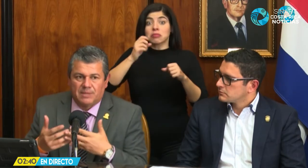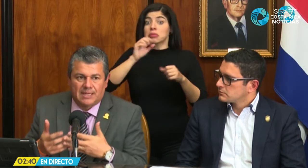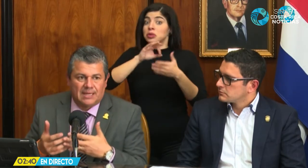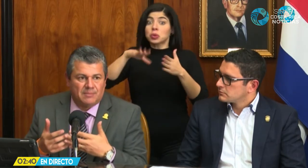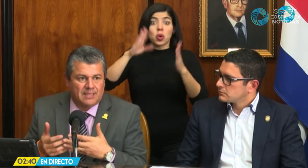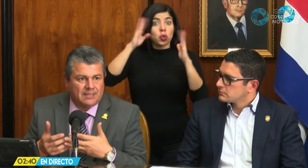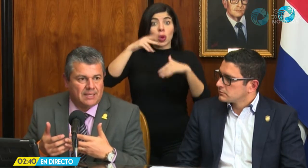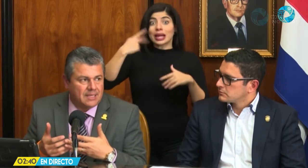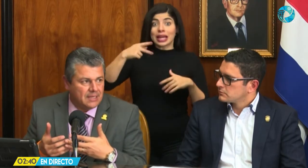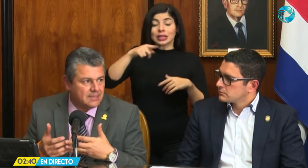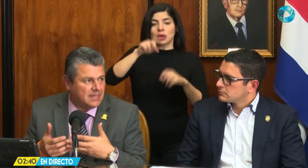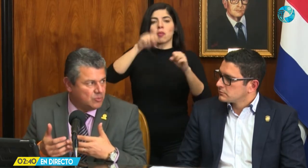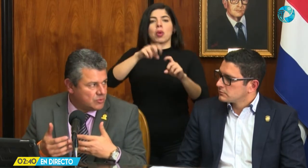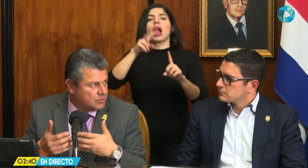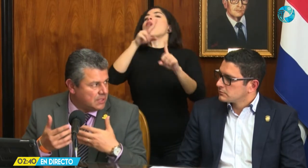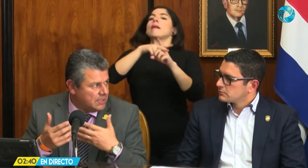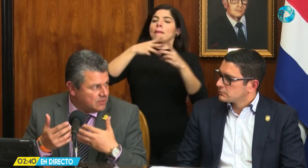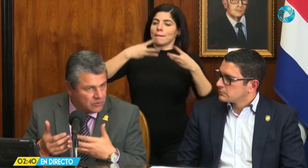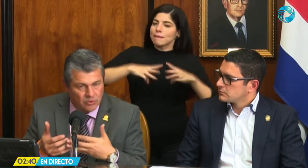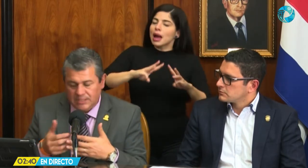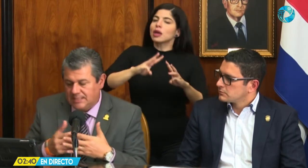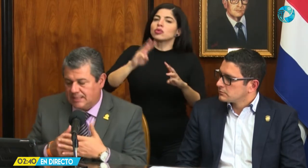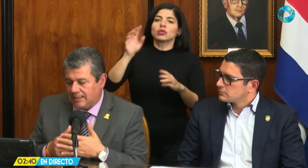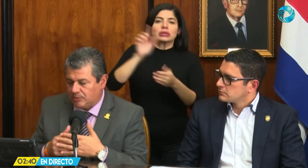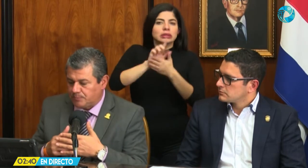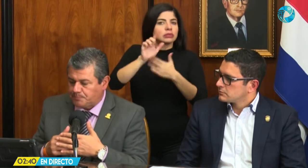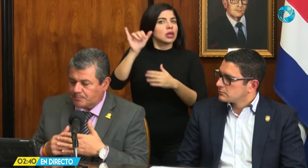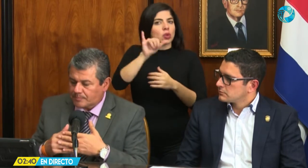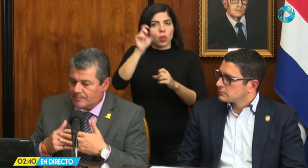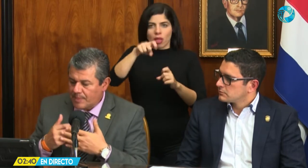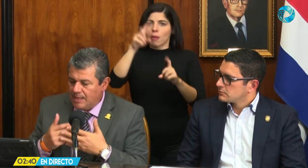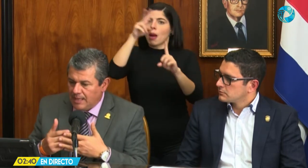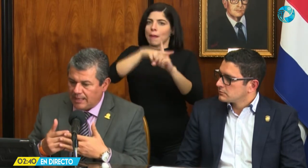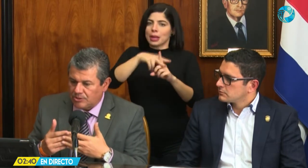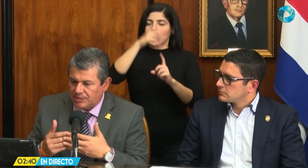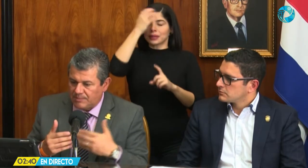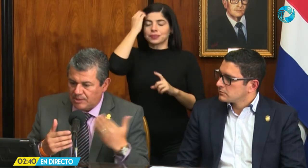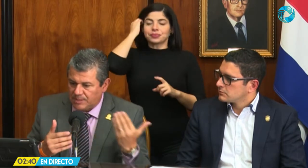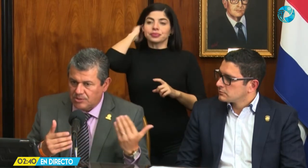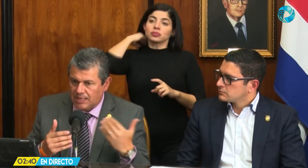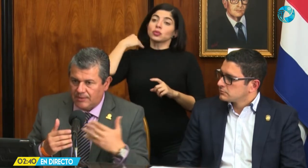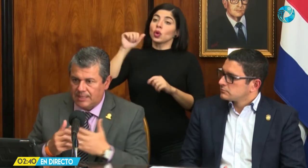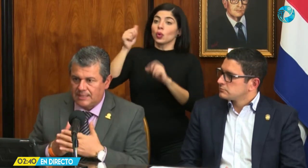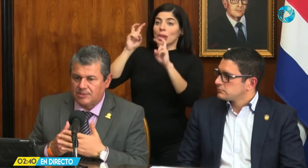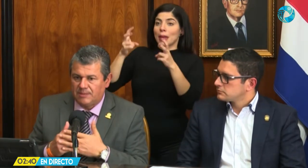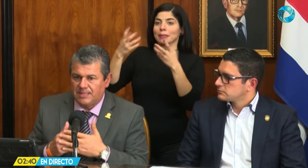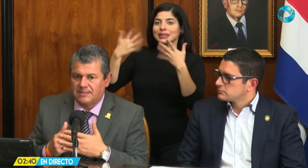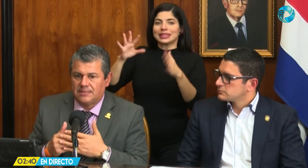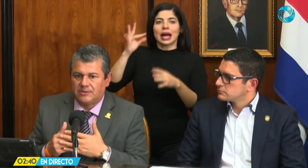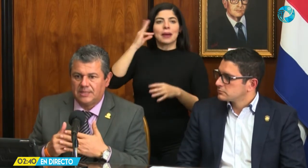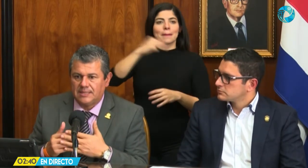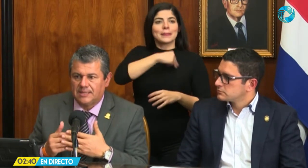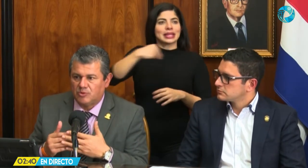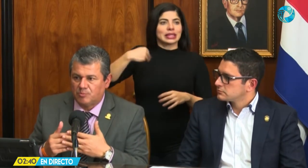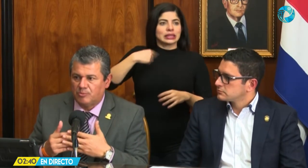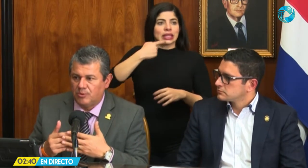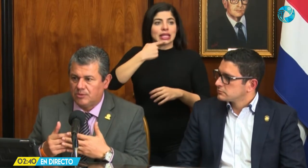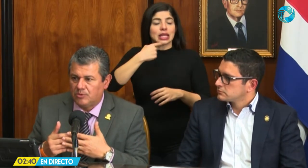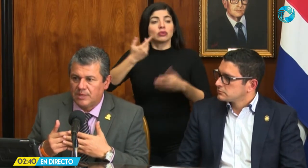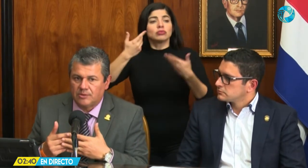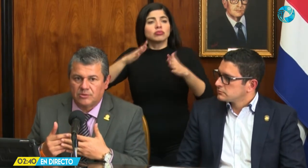puedan aplicar las medidas de higiene que estamos solicitando. El otro tema, lo mencionaba la señora ministra ahora, es que